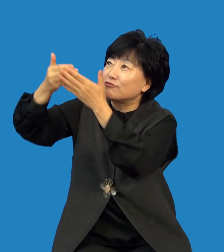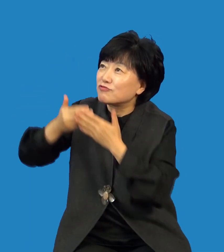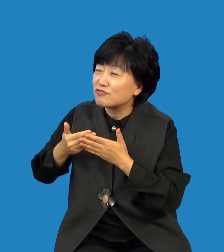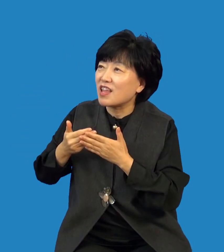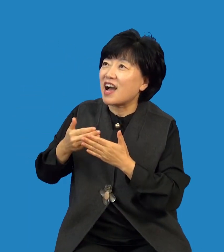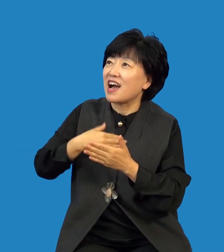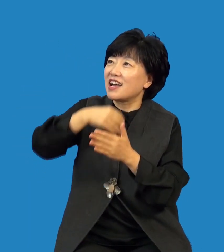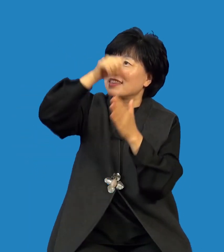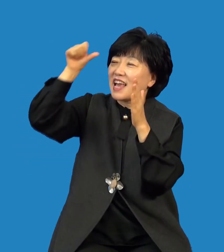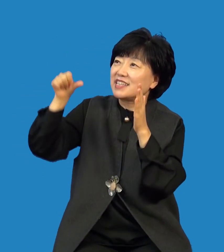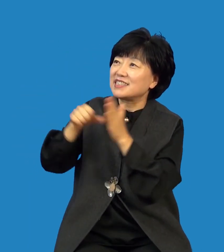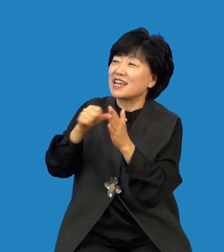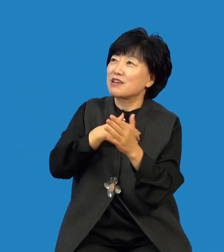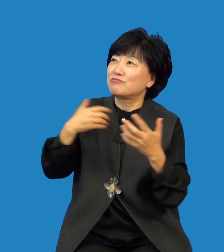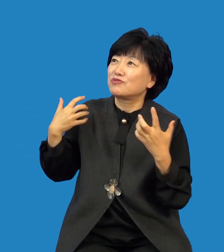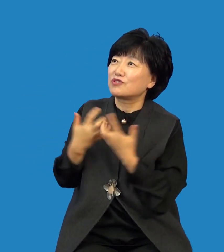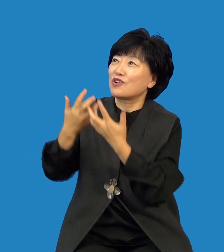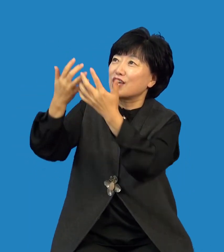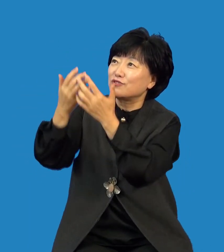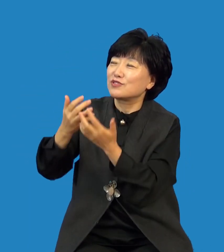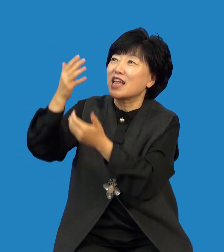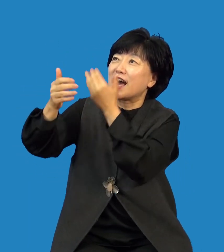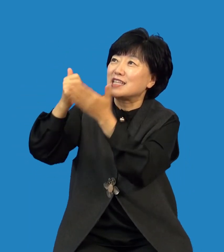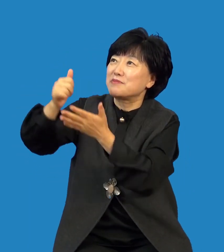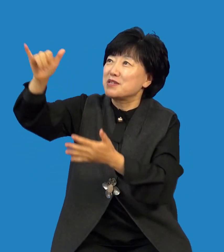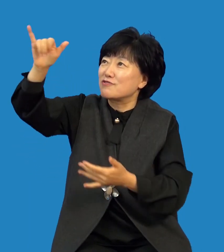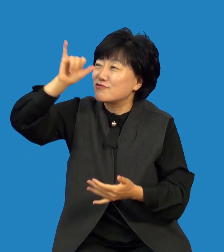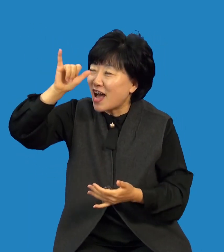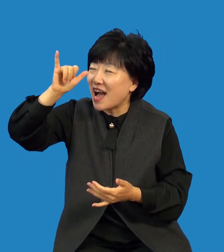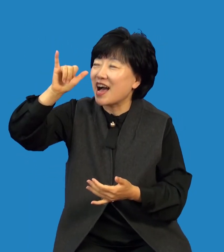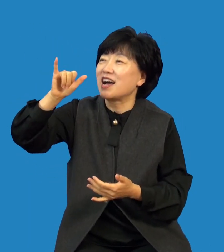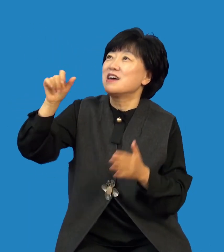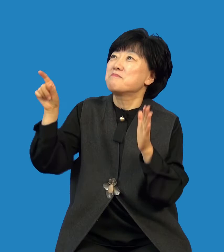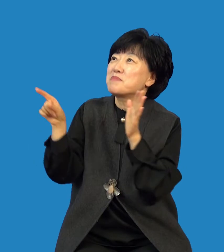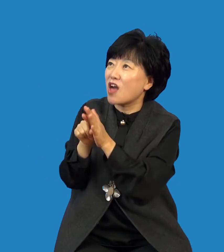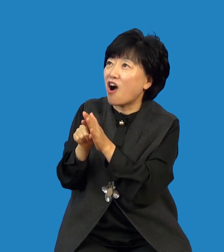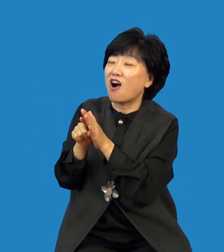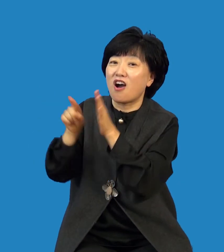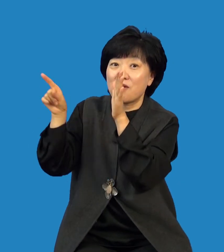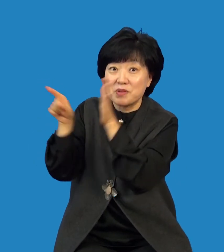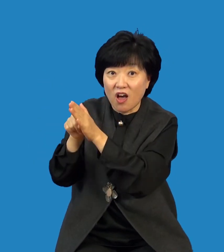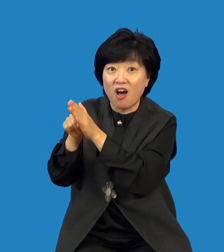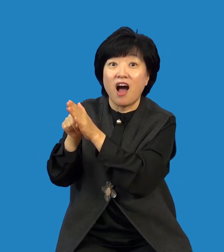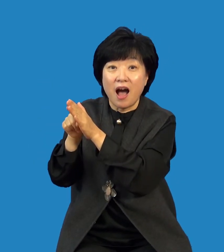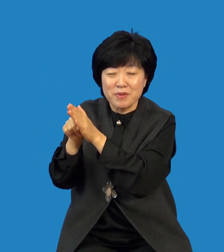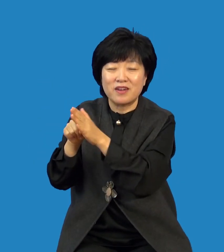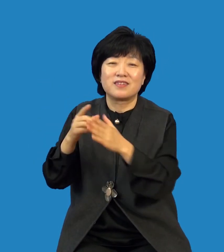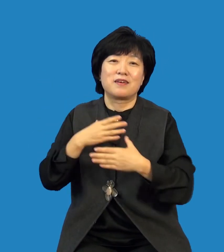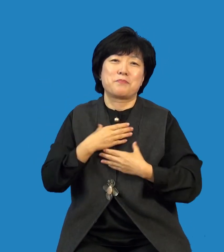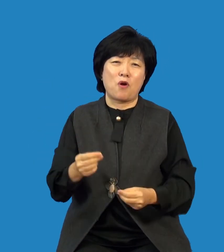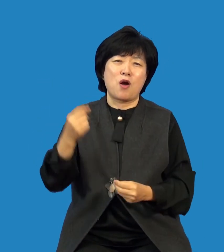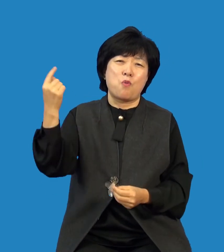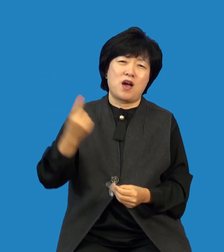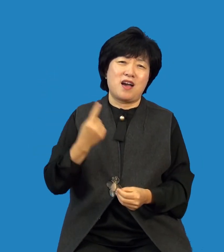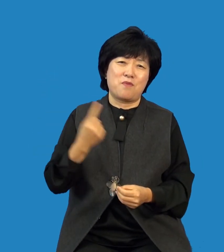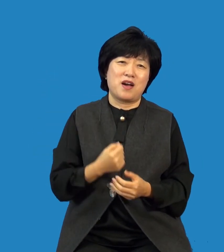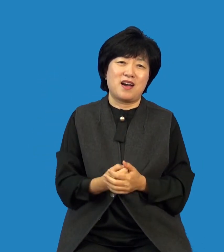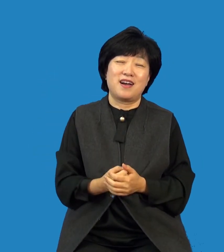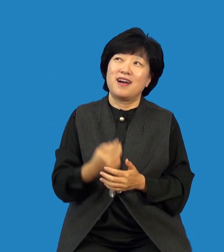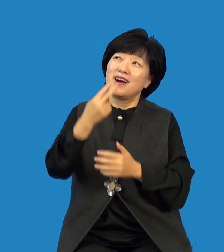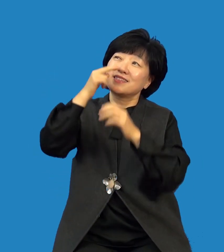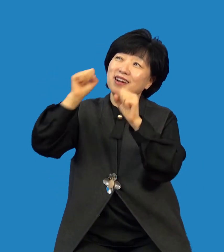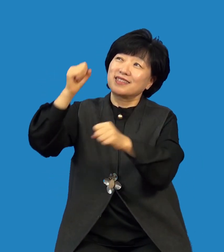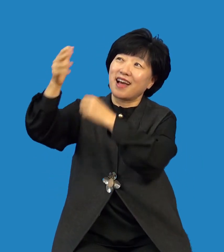분, 이것을 믿어야지 거기서부터 뭐가 온다는 거예요? 평안이 온다는 거예요. 아멘. 아, 하나님이 살아계시구나. 아, 그분이